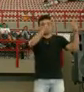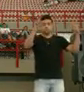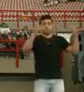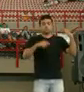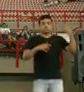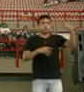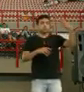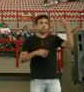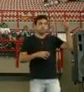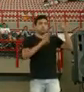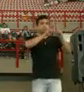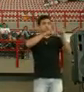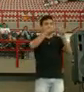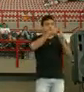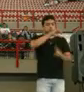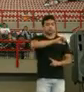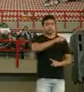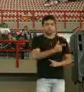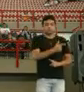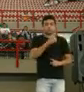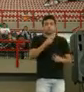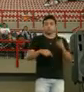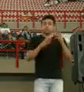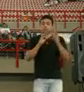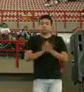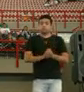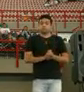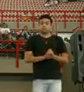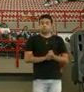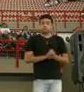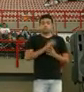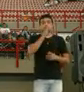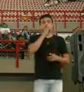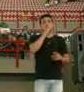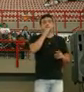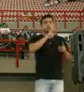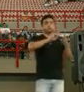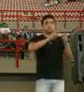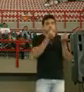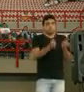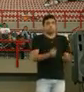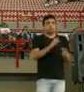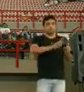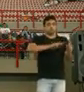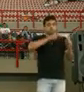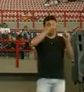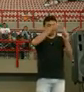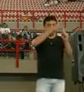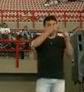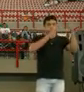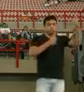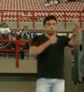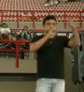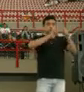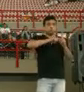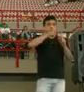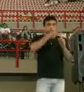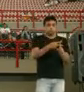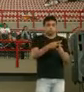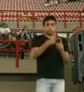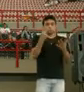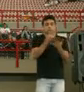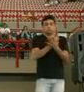de 46? 92. Detalhe, se eu dobro a massa do primeiro reagente, o